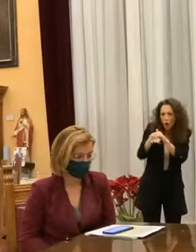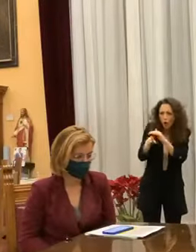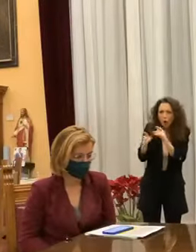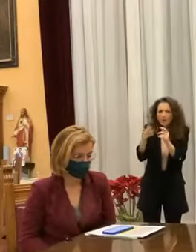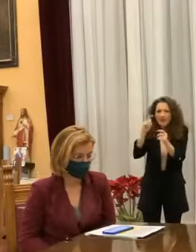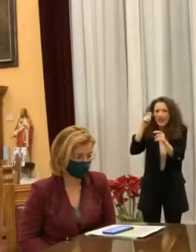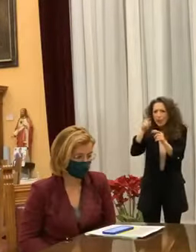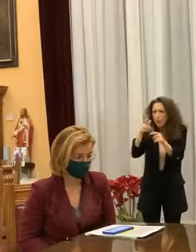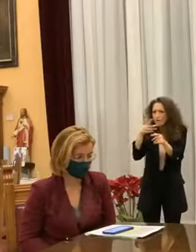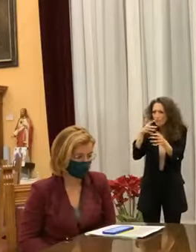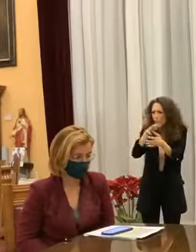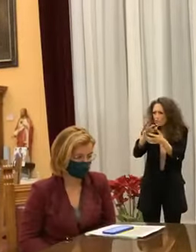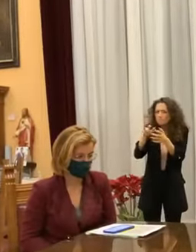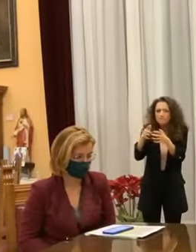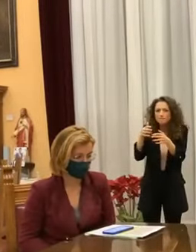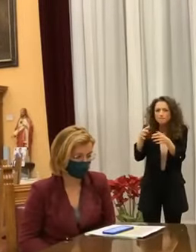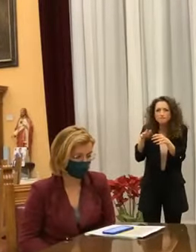insabbiare tutto.